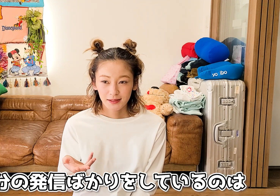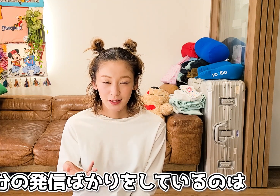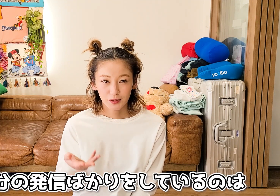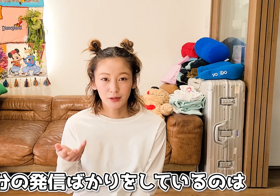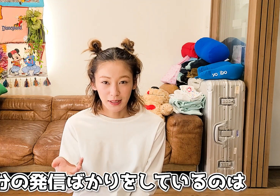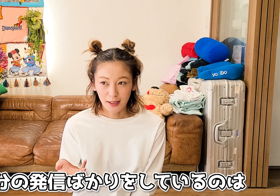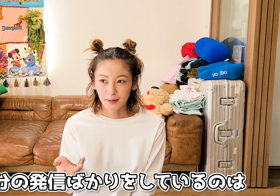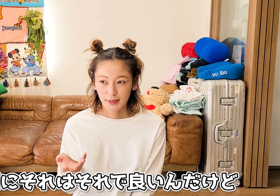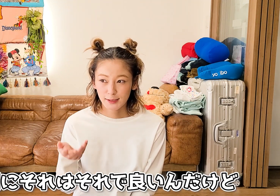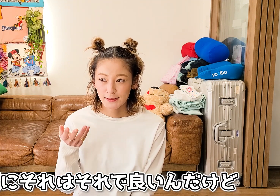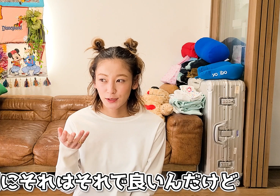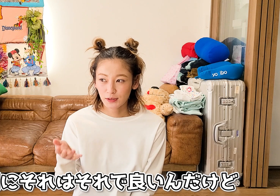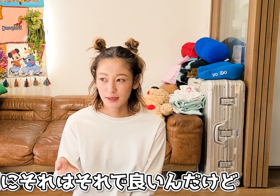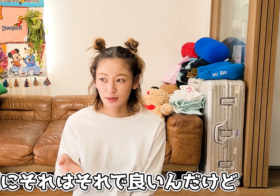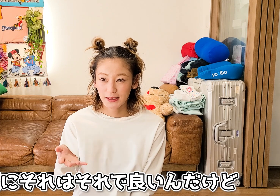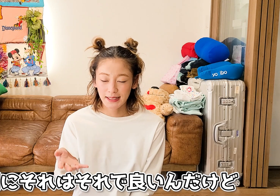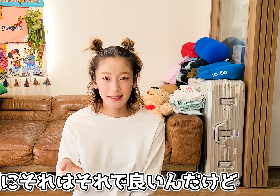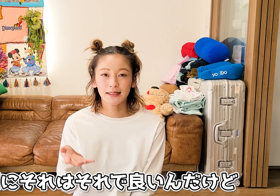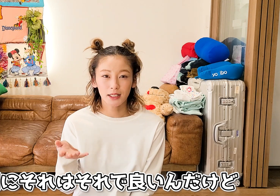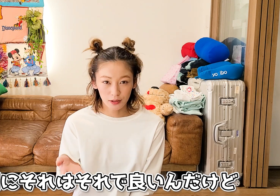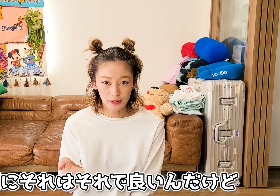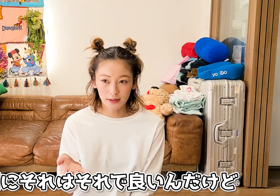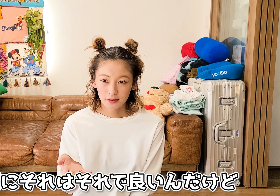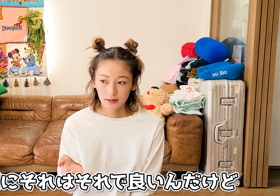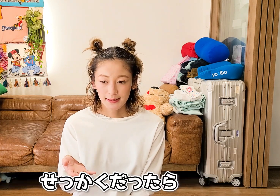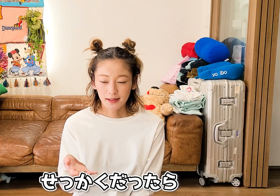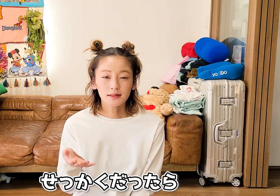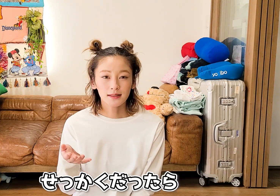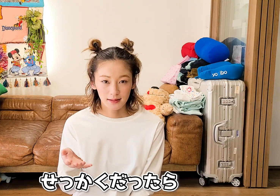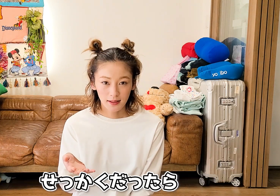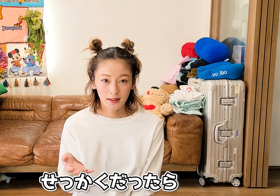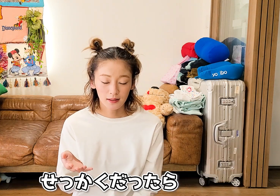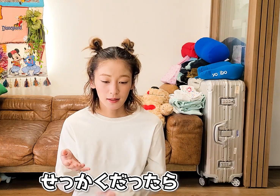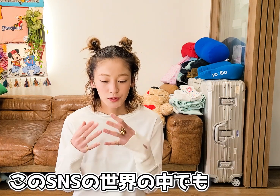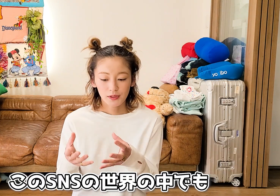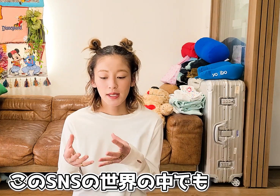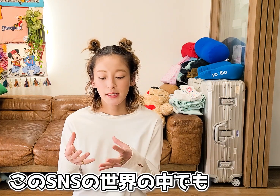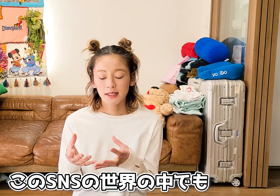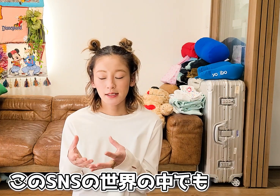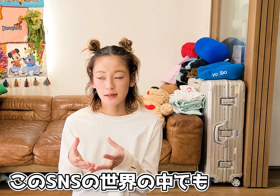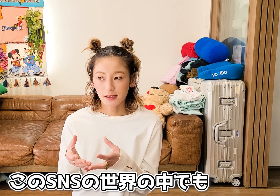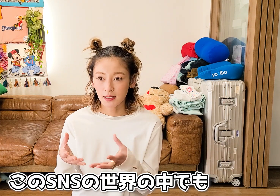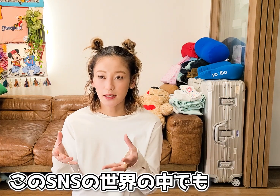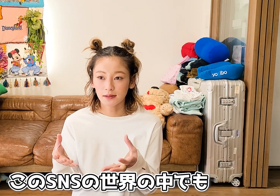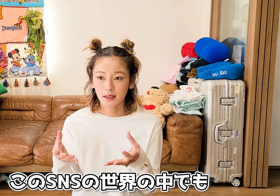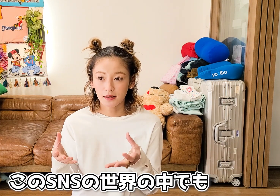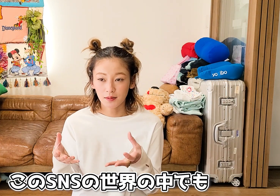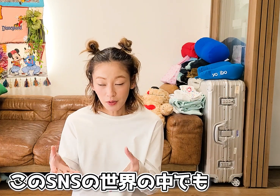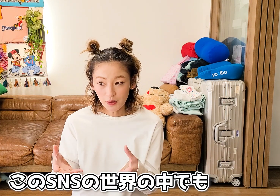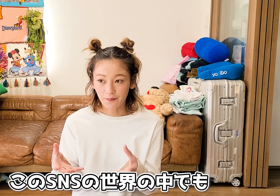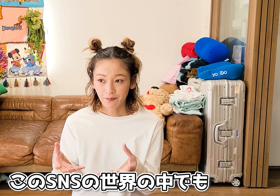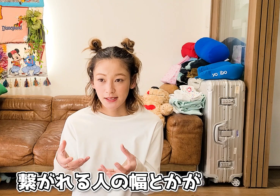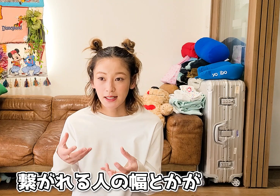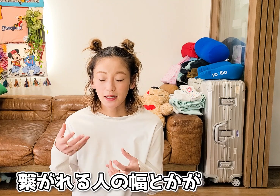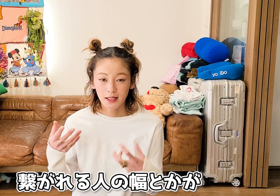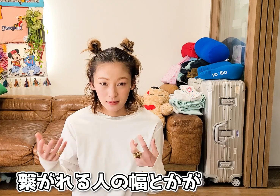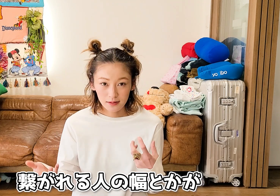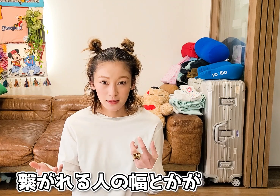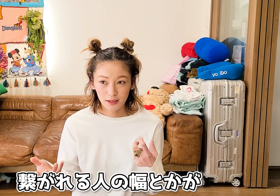てるのは別にそれはそれでいいんだけど、せっかくだったらこの SNS の世界の中でもつながれる人